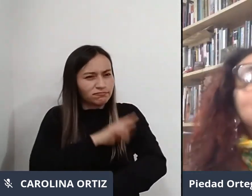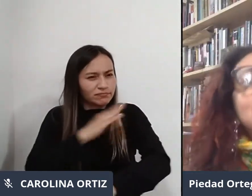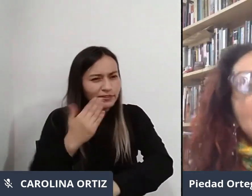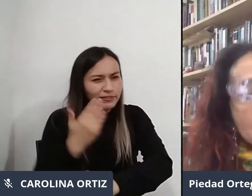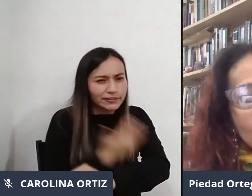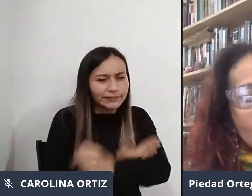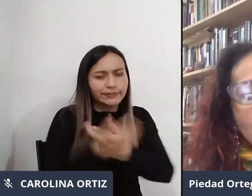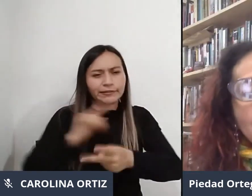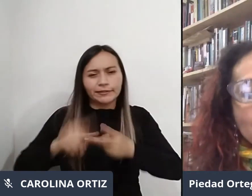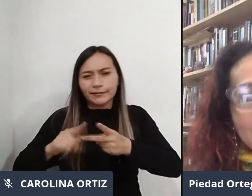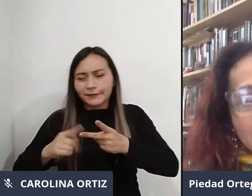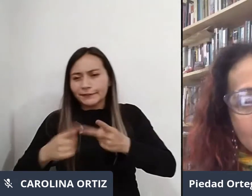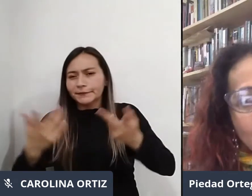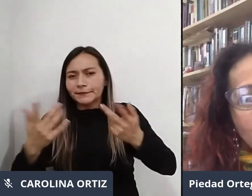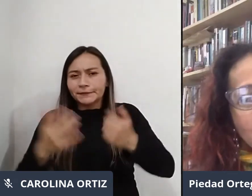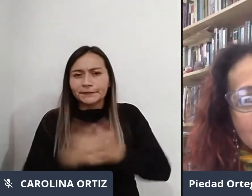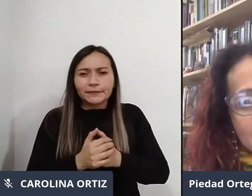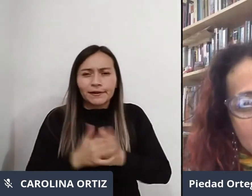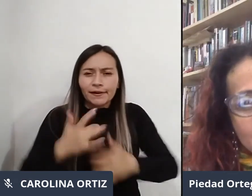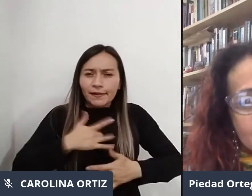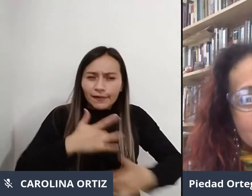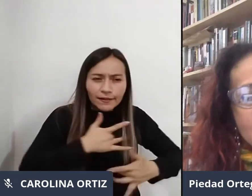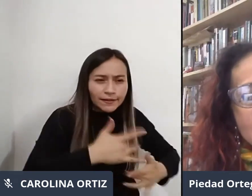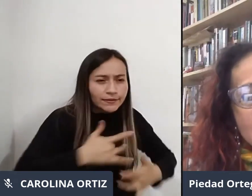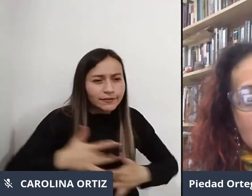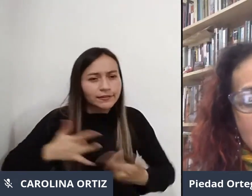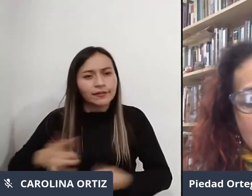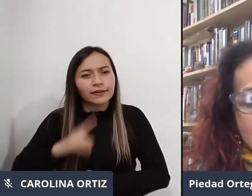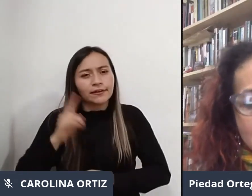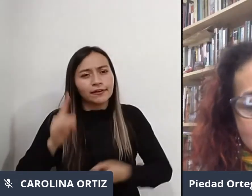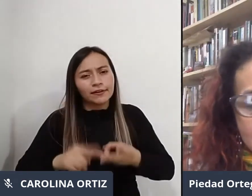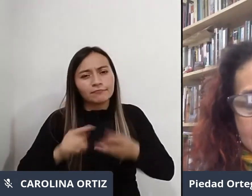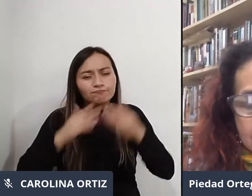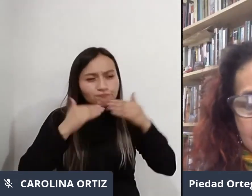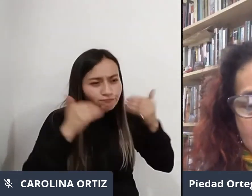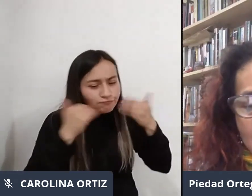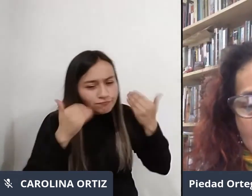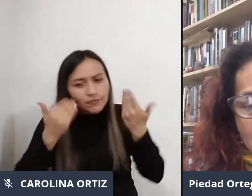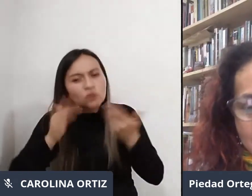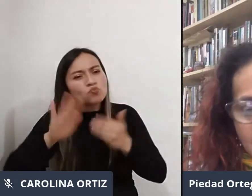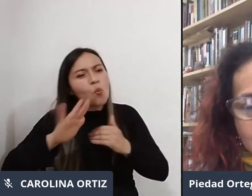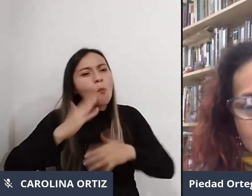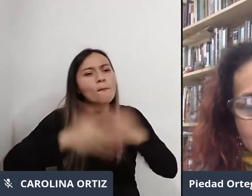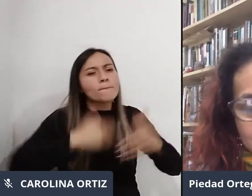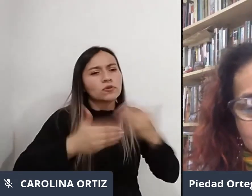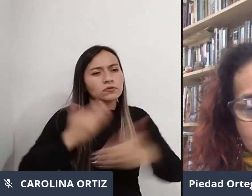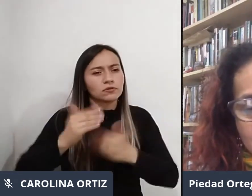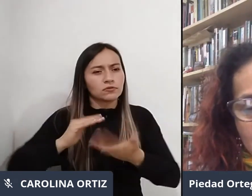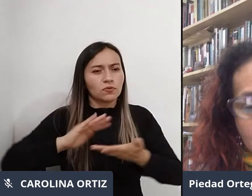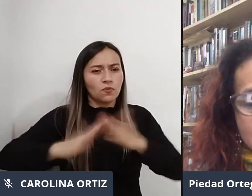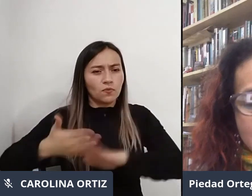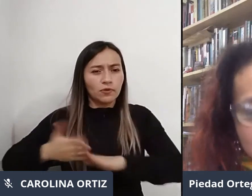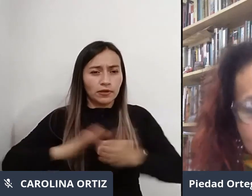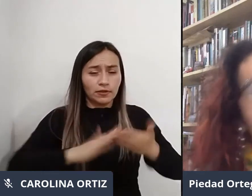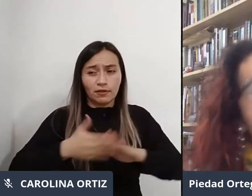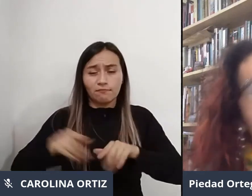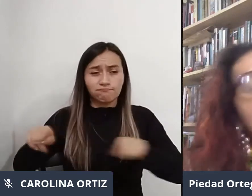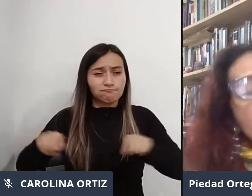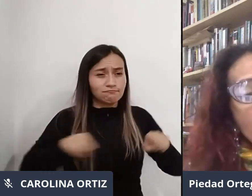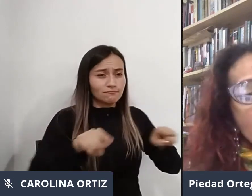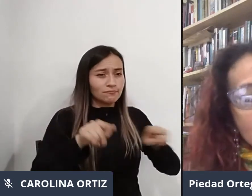de tanto proceso comunitario, ¿sí? Es decir, estamos